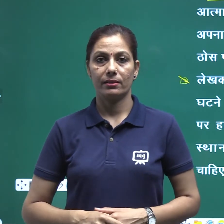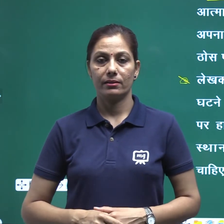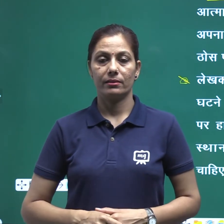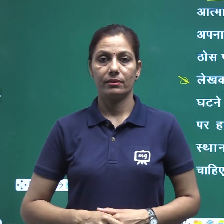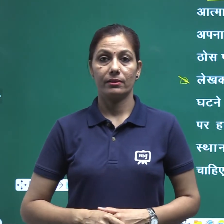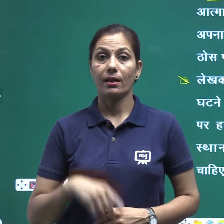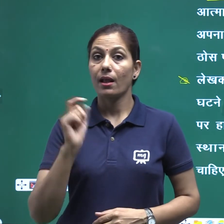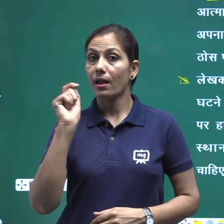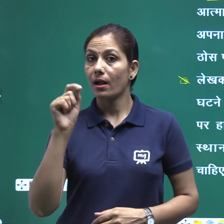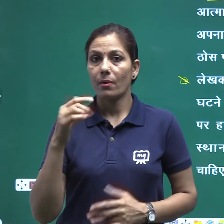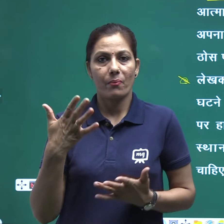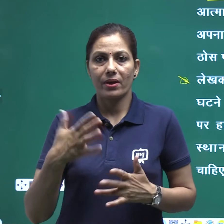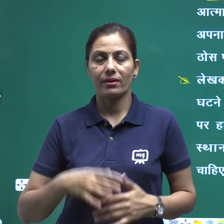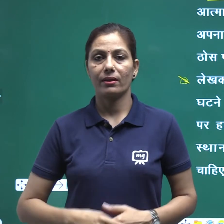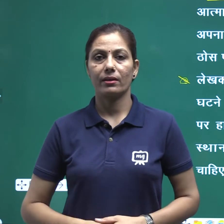व्यवसाय नहीं है,